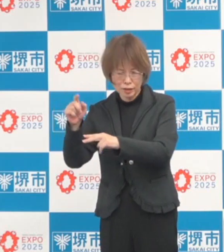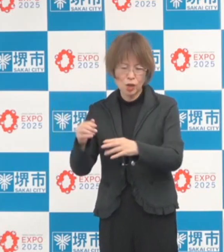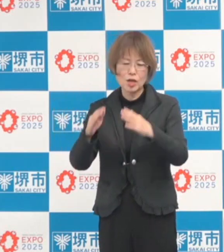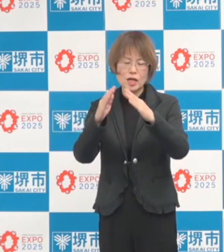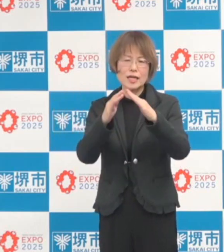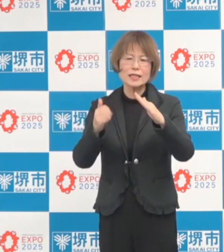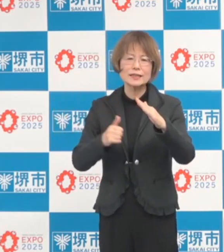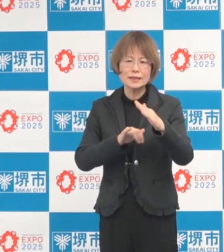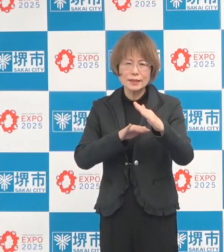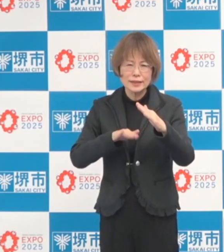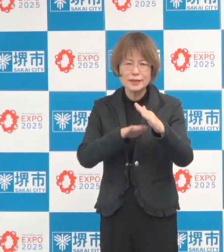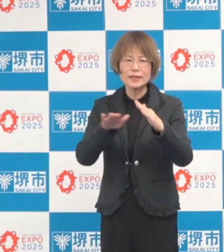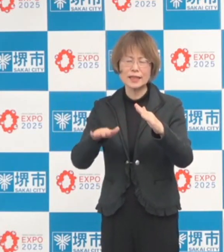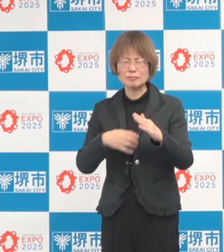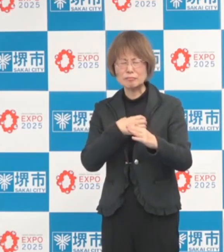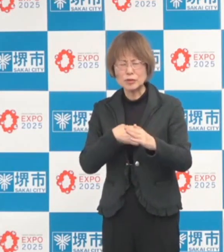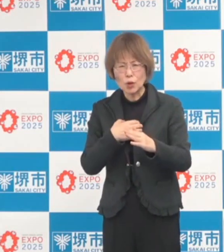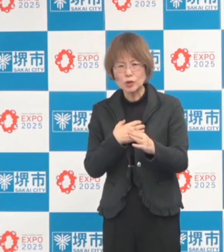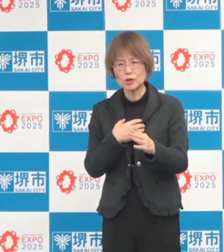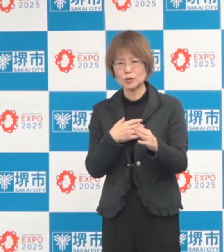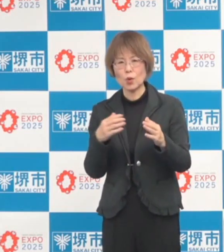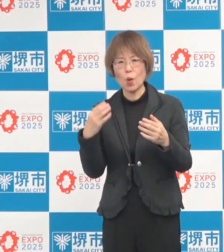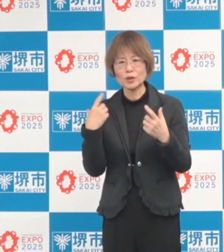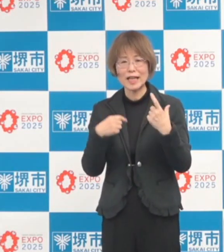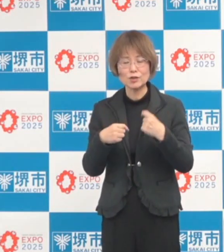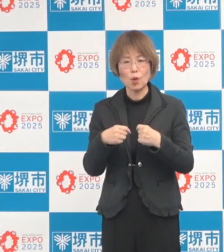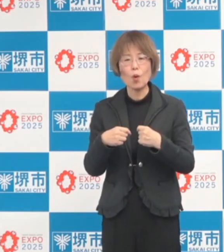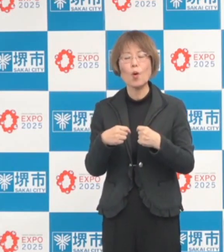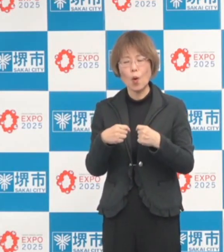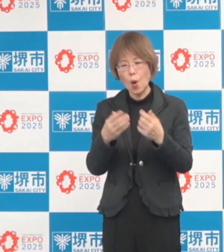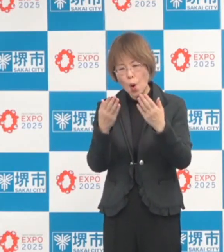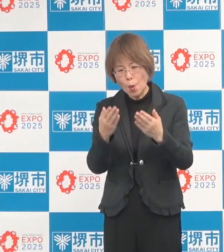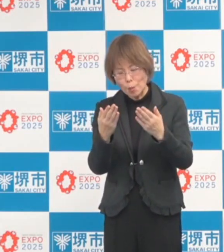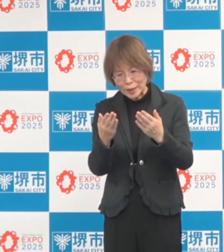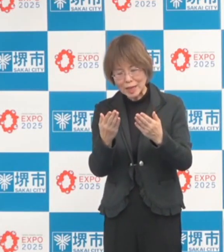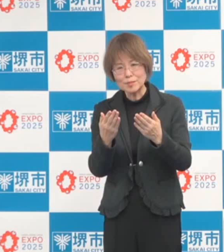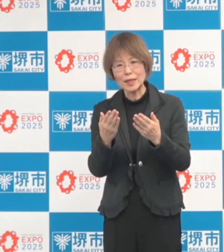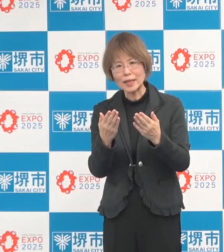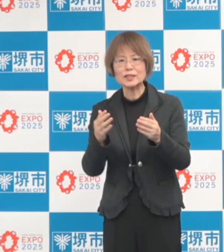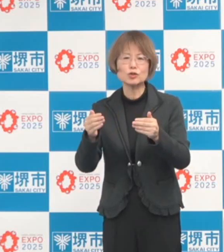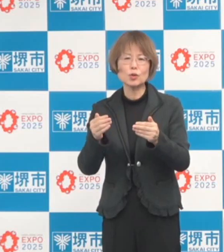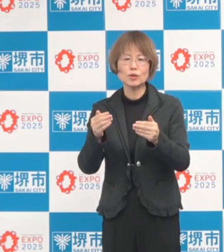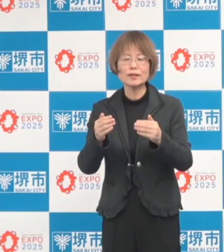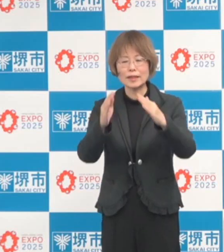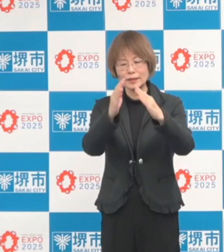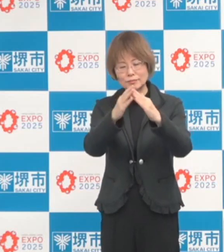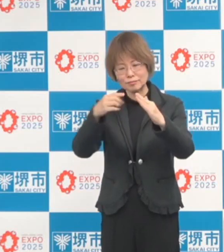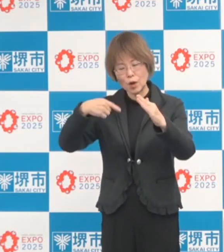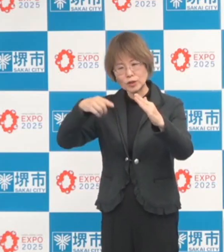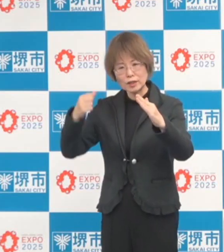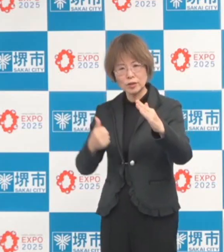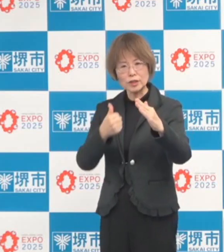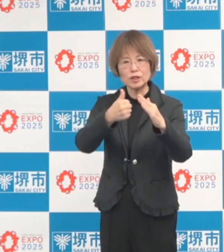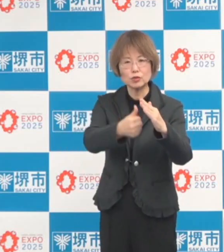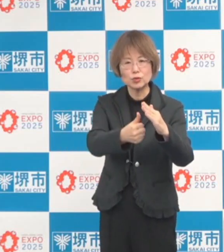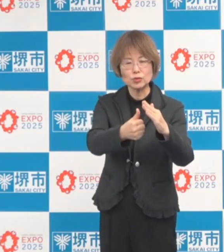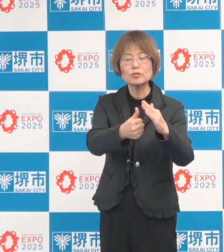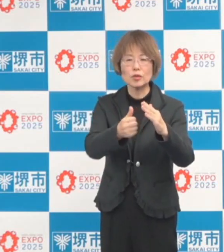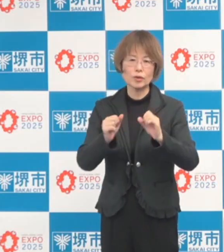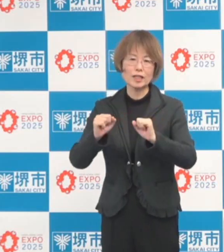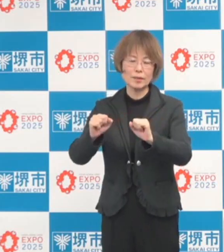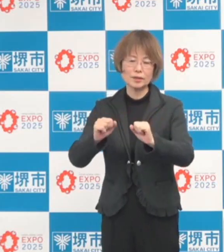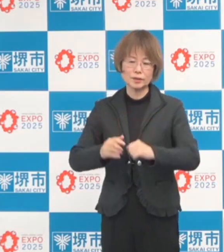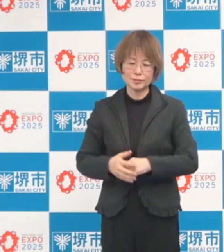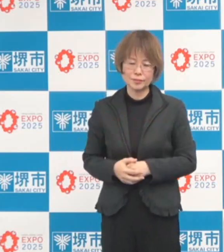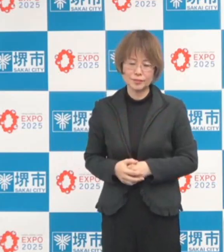の中学生の学びやつながりの機会を確保するために家庭教師を派遣する事業を実施をいたします